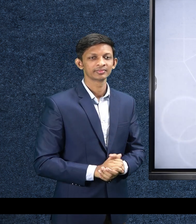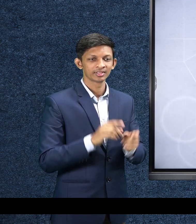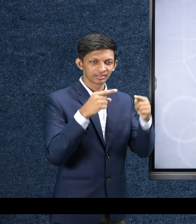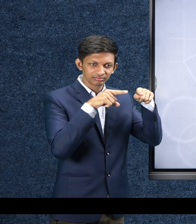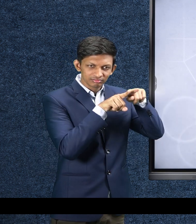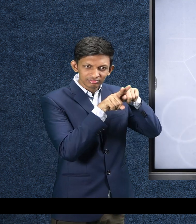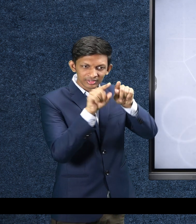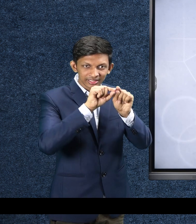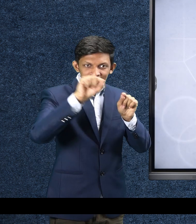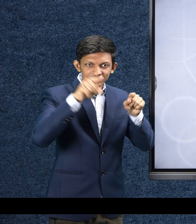समांतर रेषा,